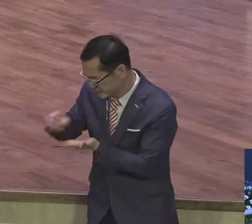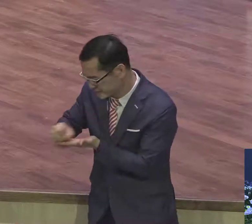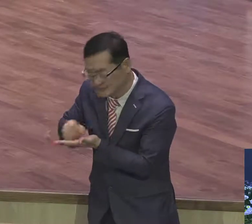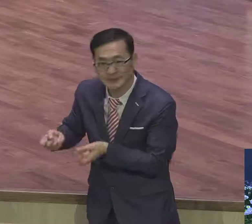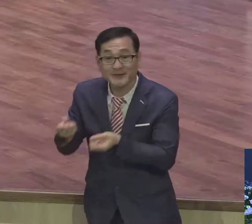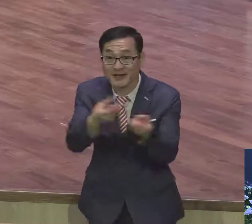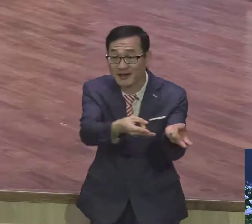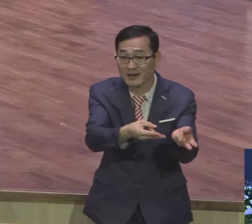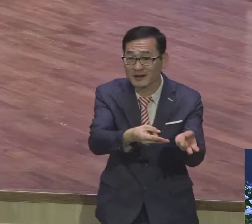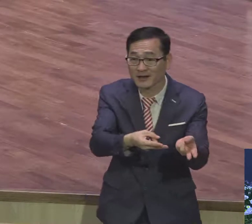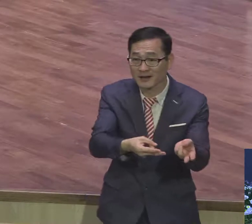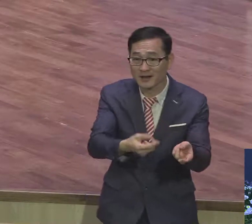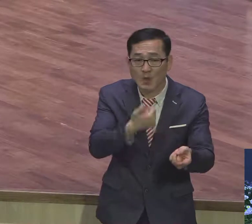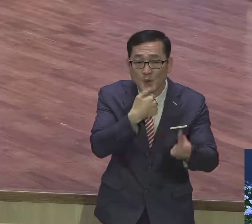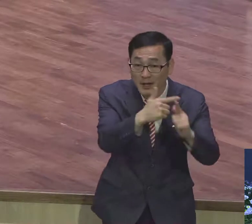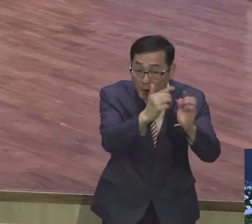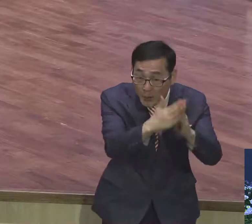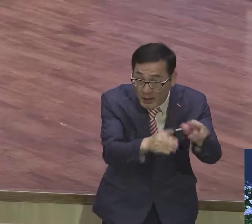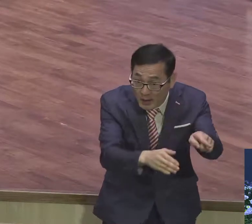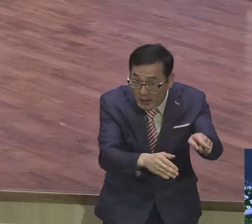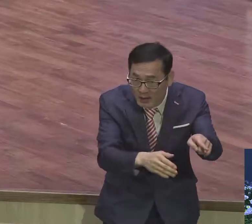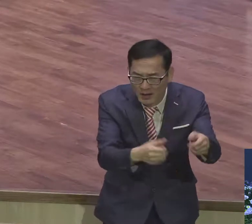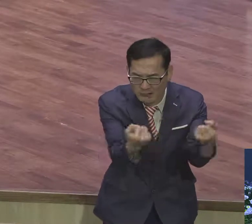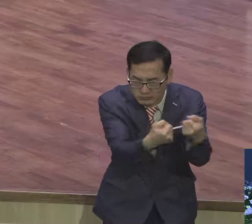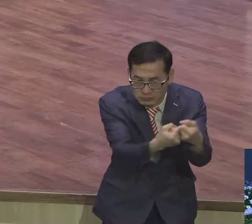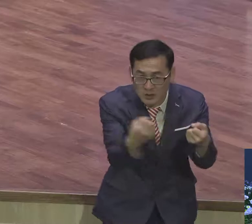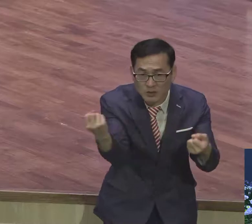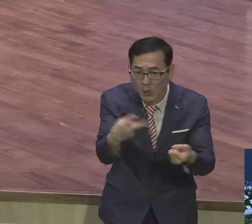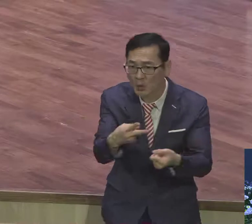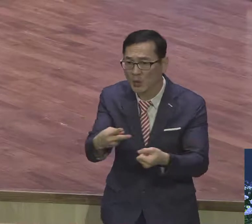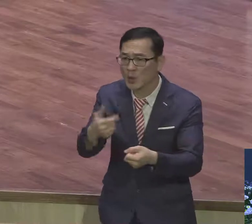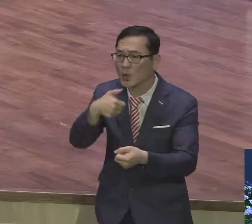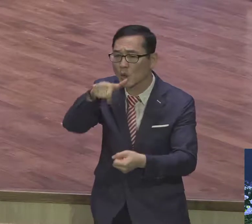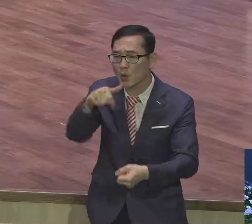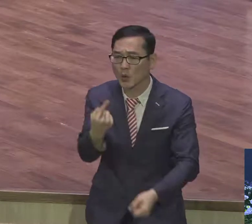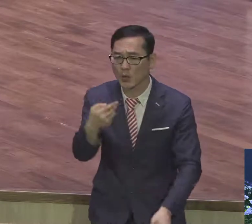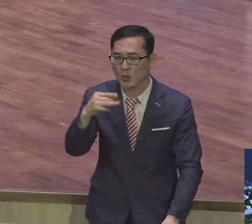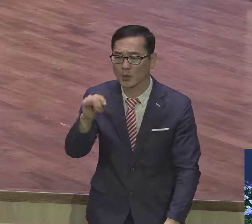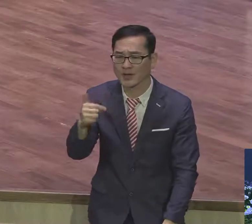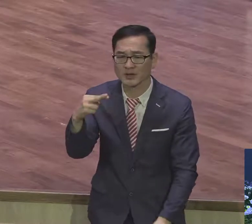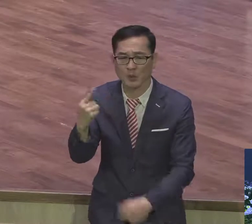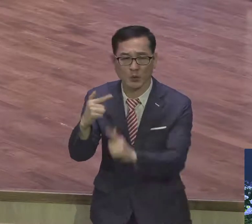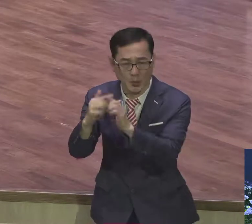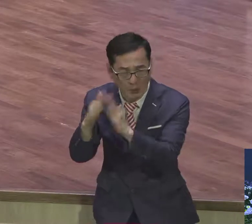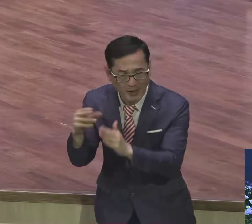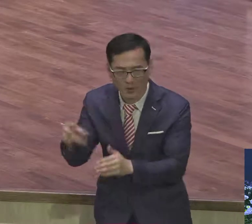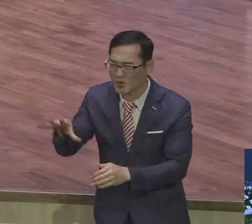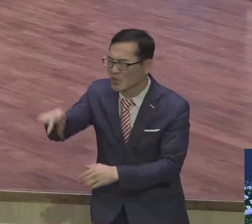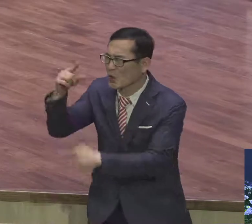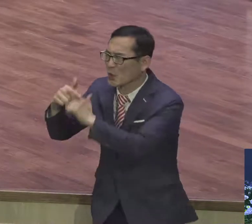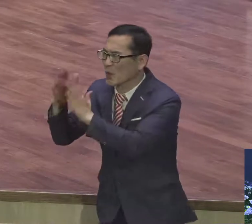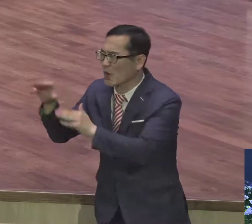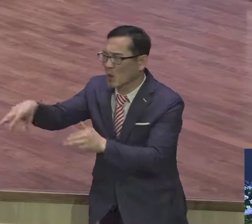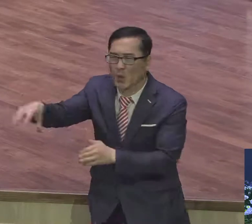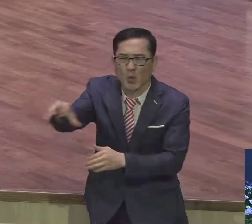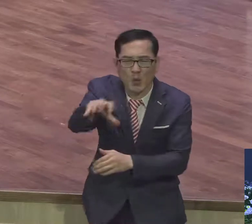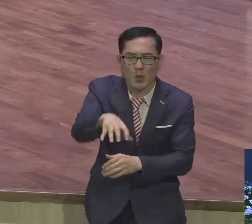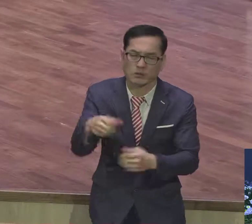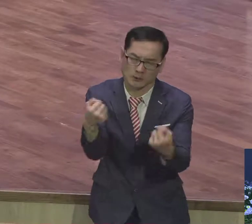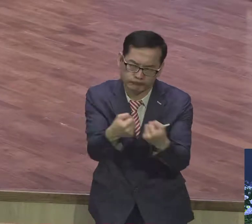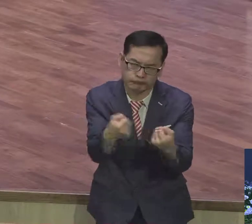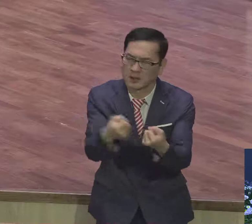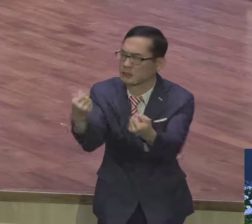로마교회뿐만 아닙니다 고린도 교회를 비롯해서 초대의 교회들이 교회들마다 분쟁이 많았습니다